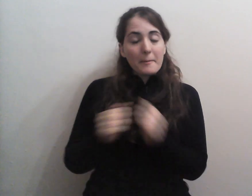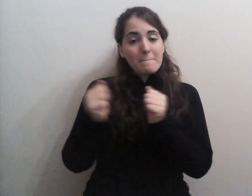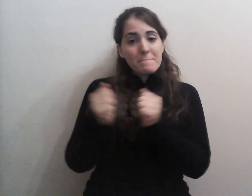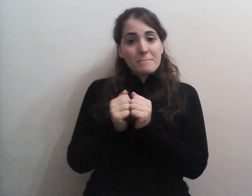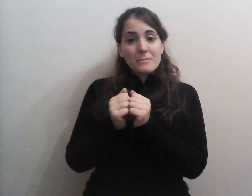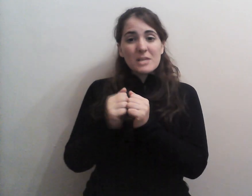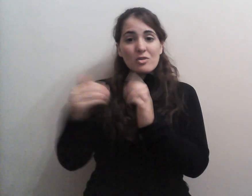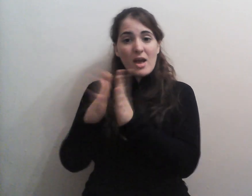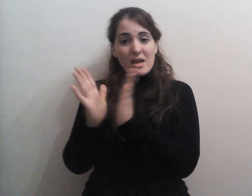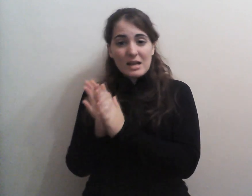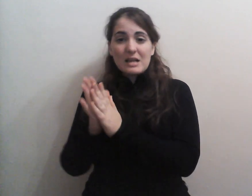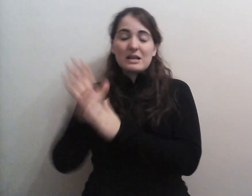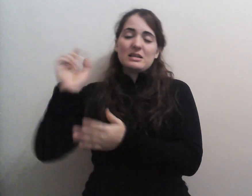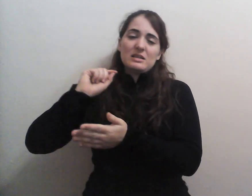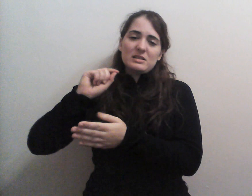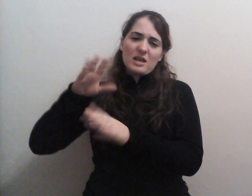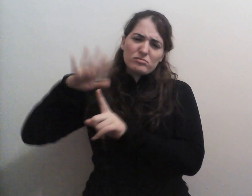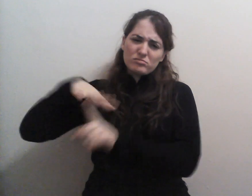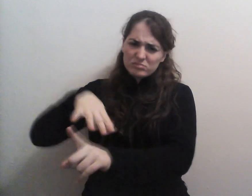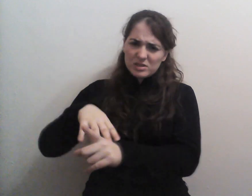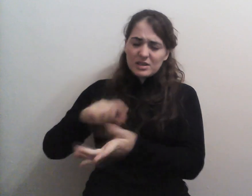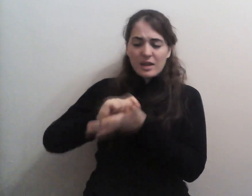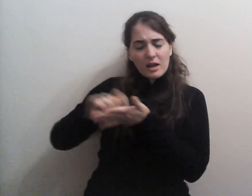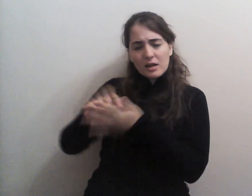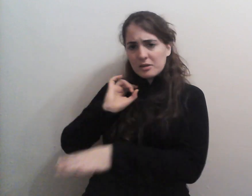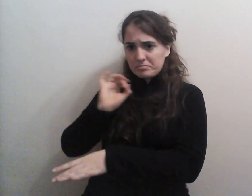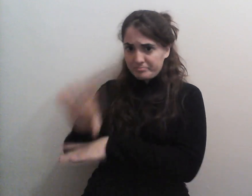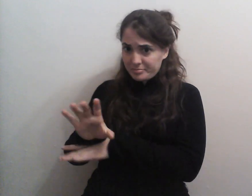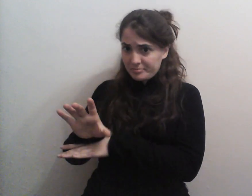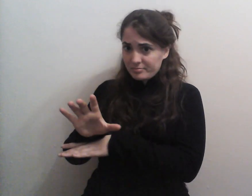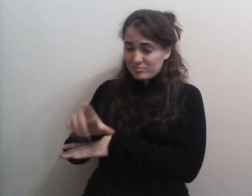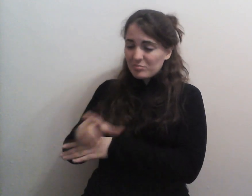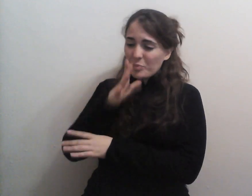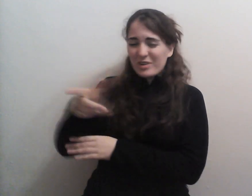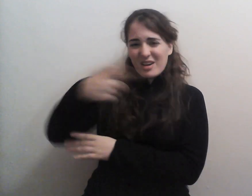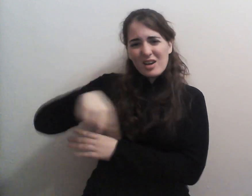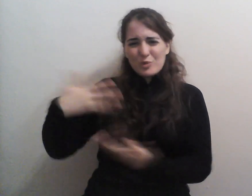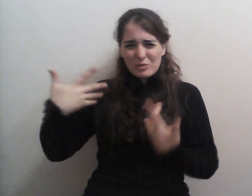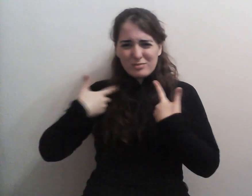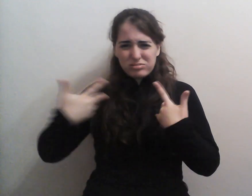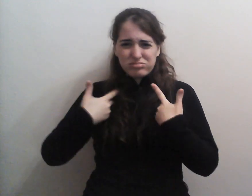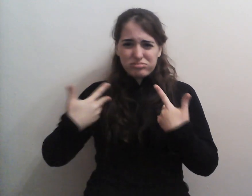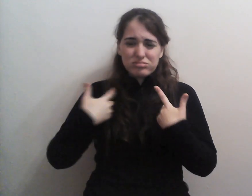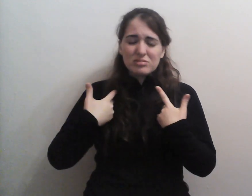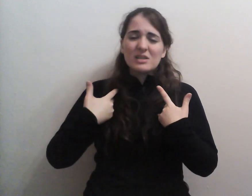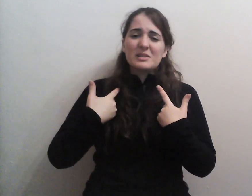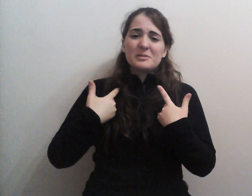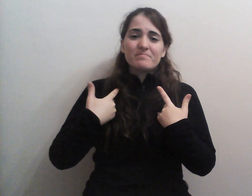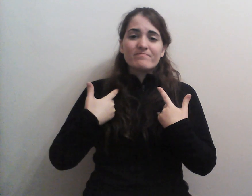años 60 del primer siglo, que está pasando por el horno de la aflicción. Entonces esta carta sirve para fortalecer, dar